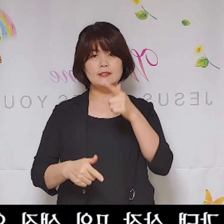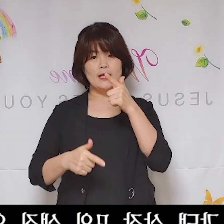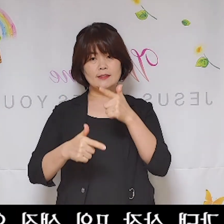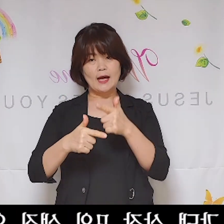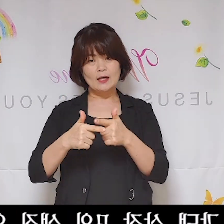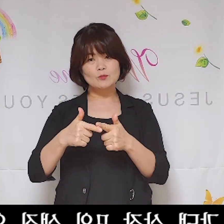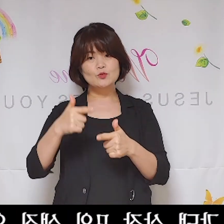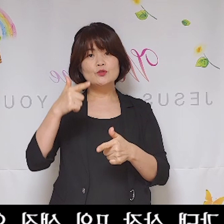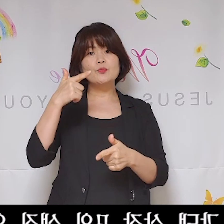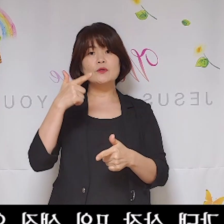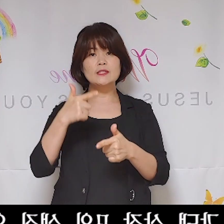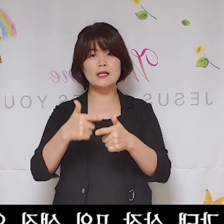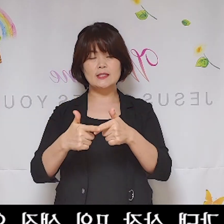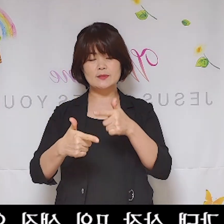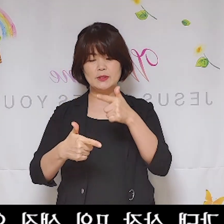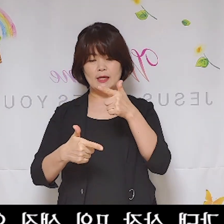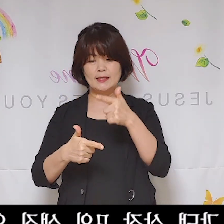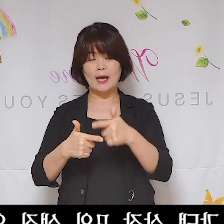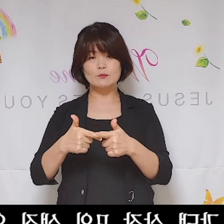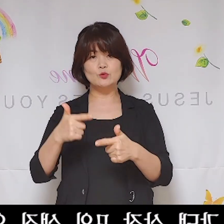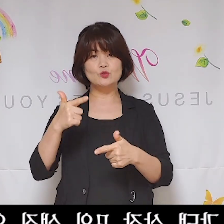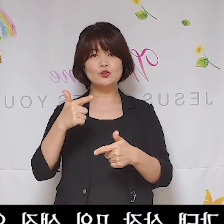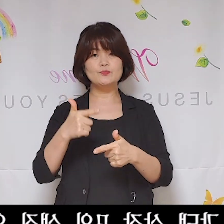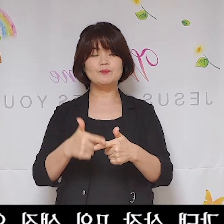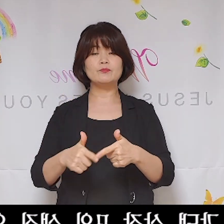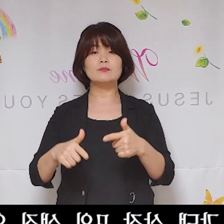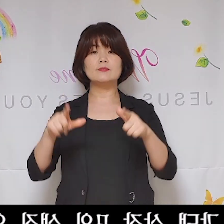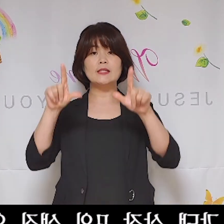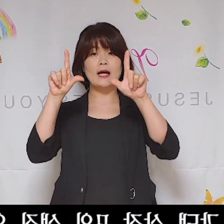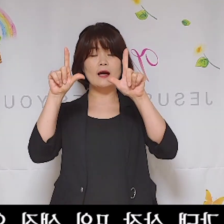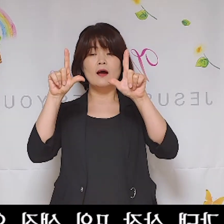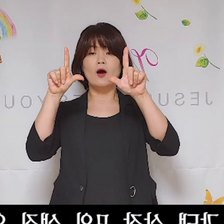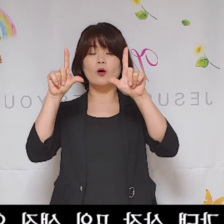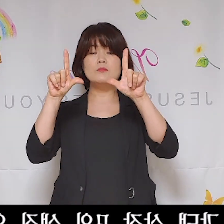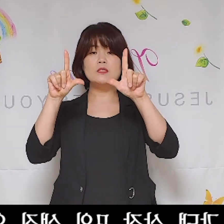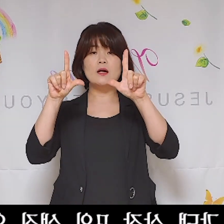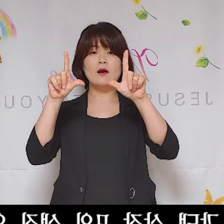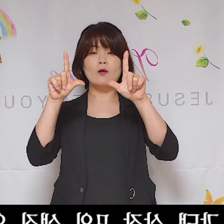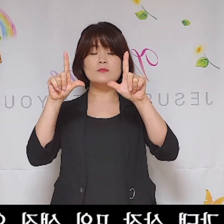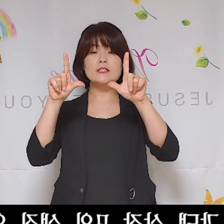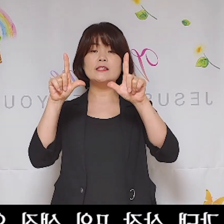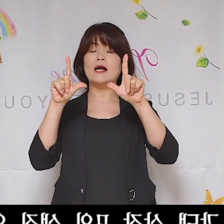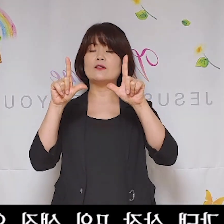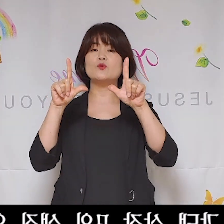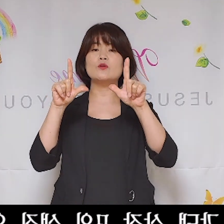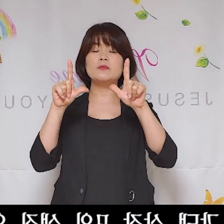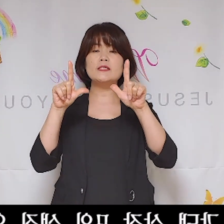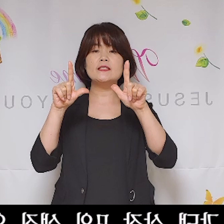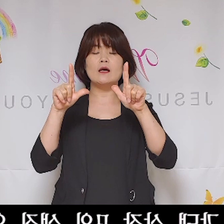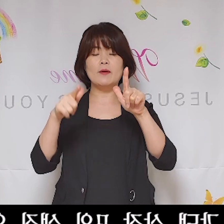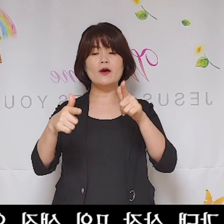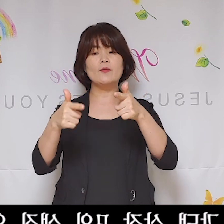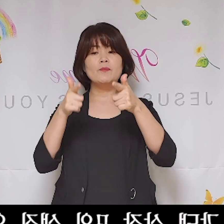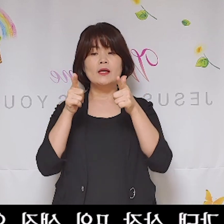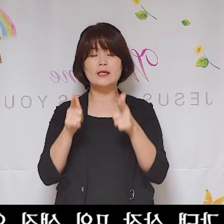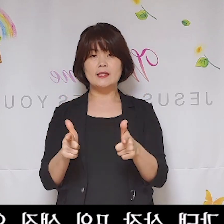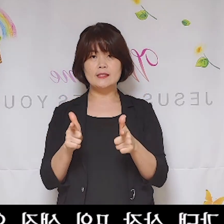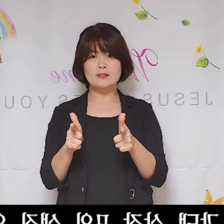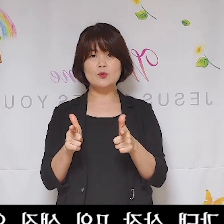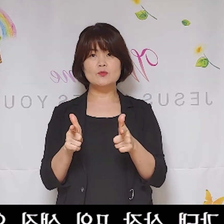그냥 나무 표시를 하겠습니다. 나무. 자, 엄지와 검지를 양쪽을 펴신 다음에요. 얘를 총